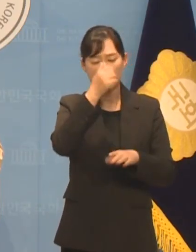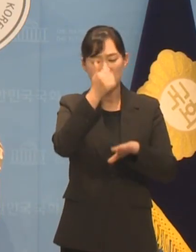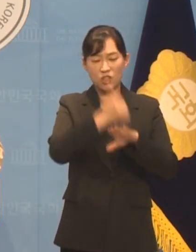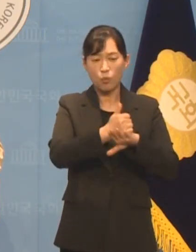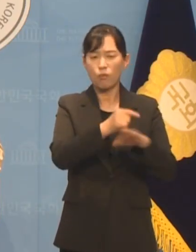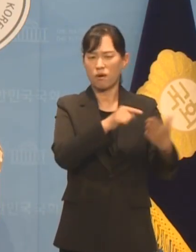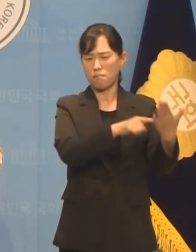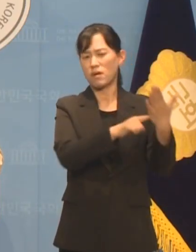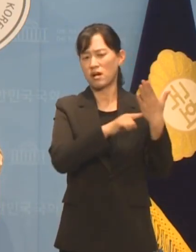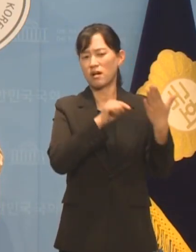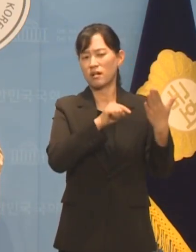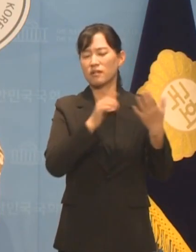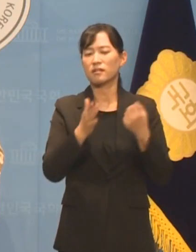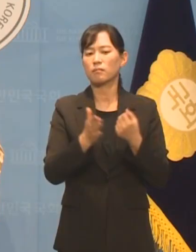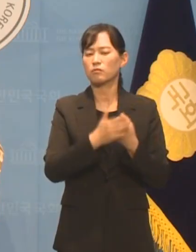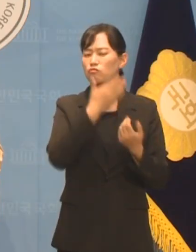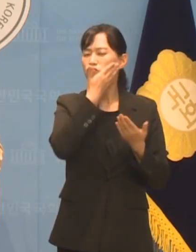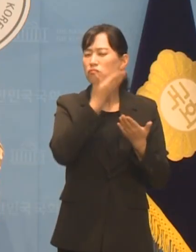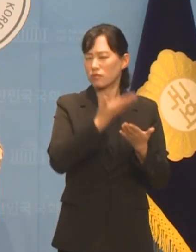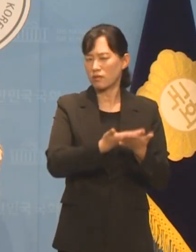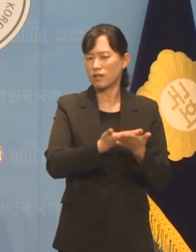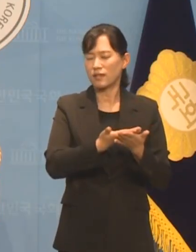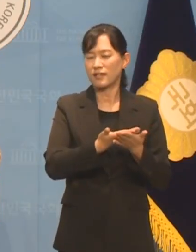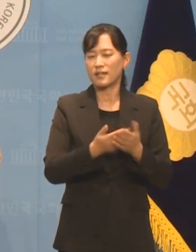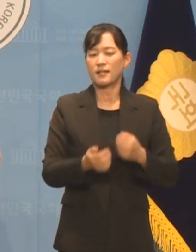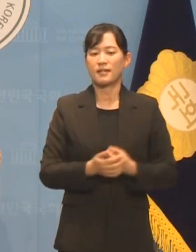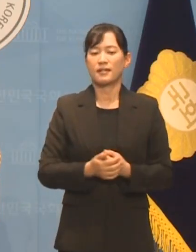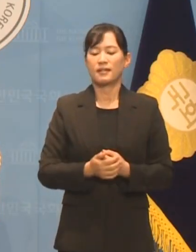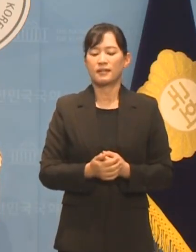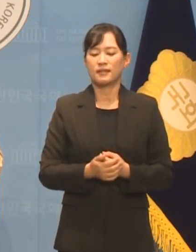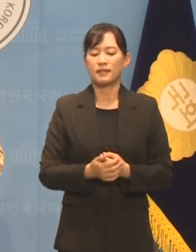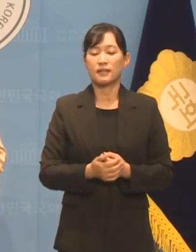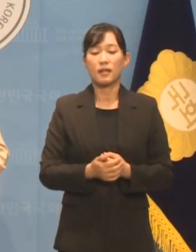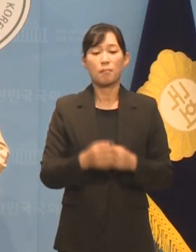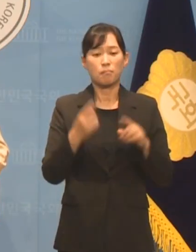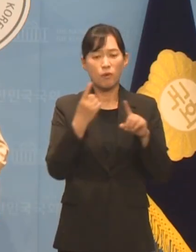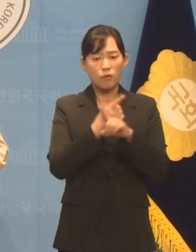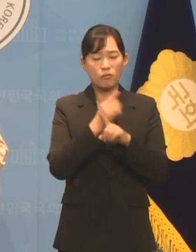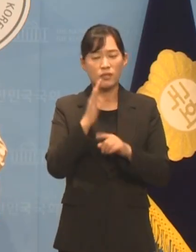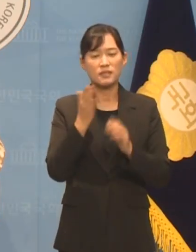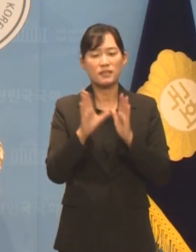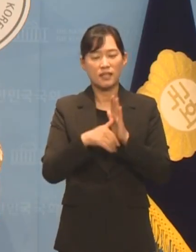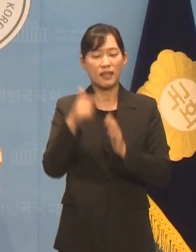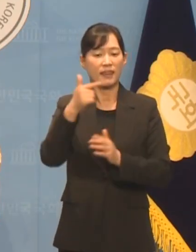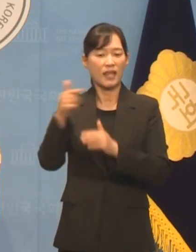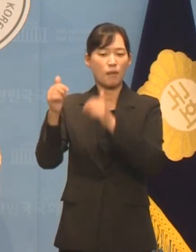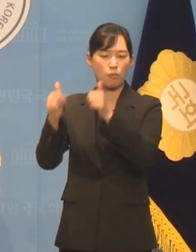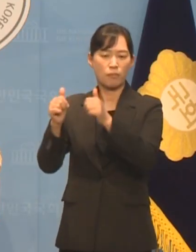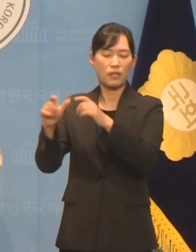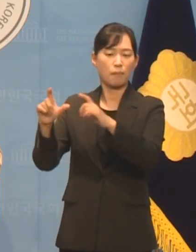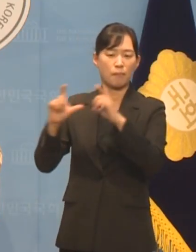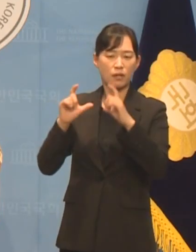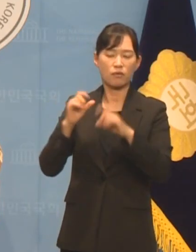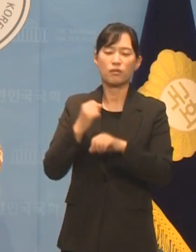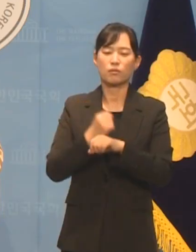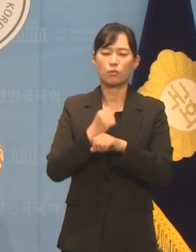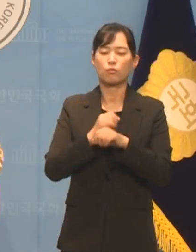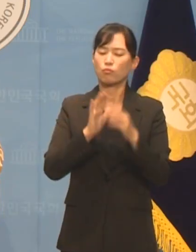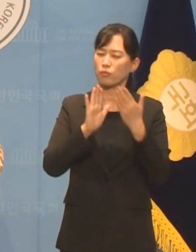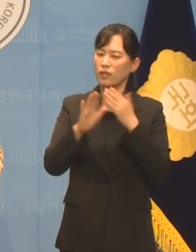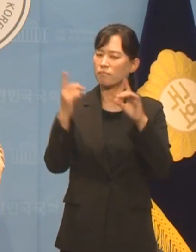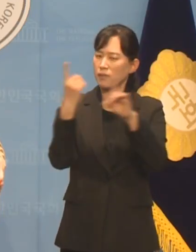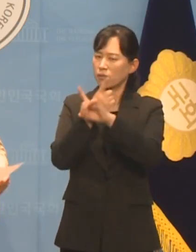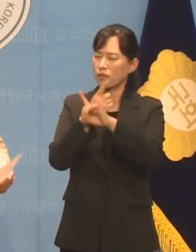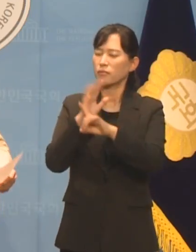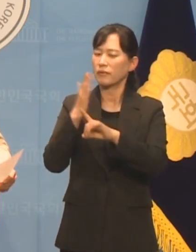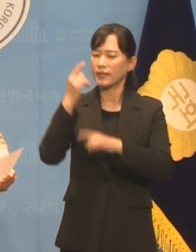나왔기 때문에 이런 중대한 사정이 변경됐을 경우에는 대법원의 판결도 이제 향후에 달라져야